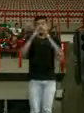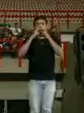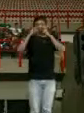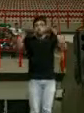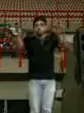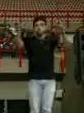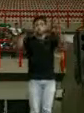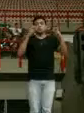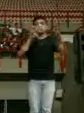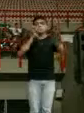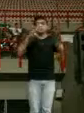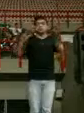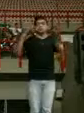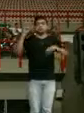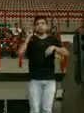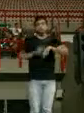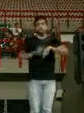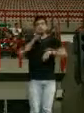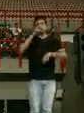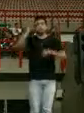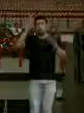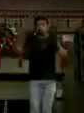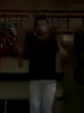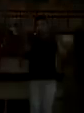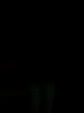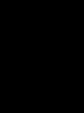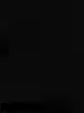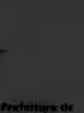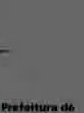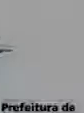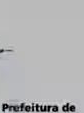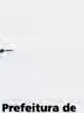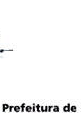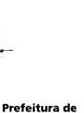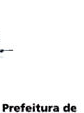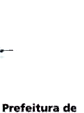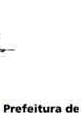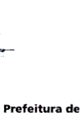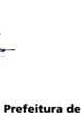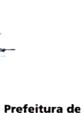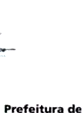gritam gol ao mesmo tempo e com a mesma intensidade. É ou não é uma boa questão?